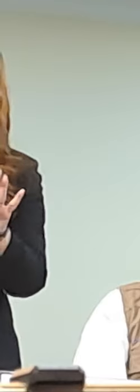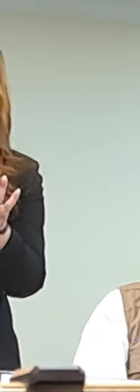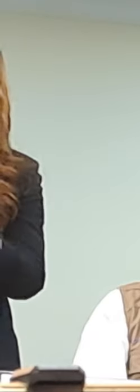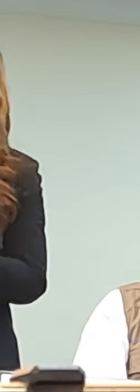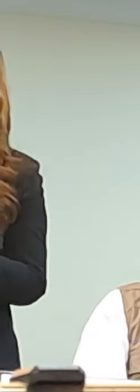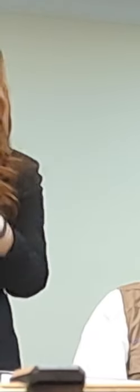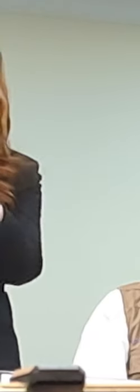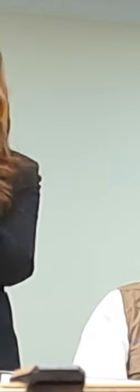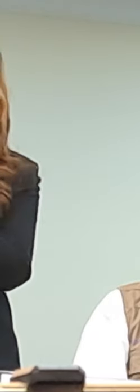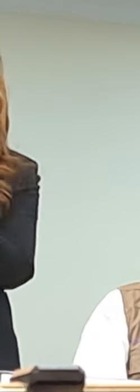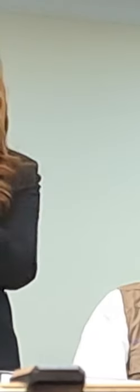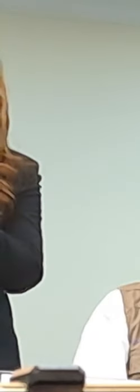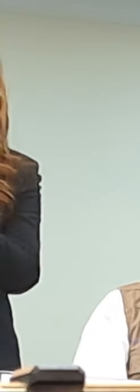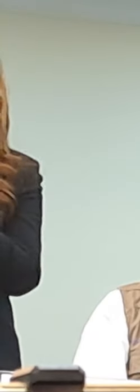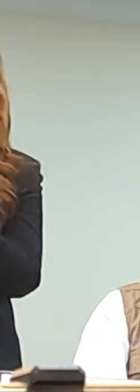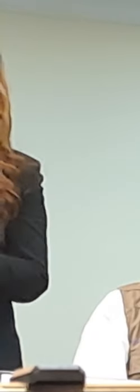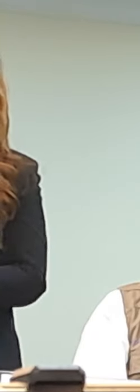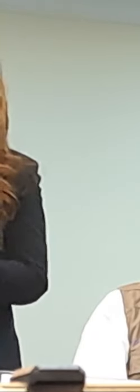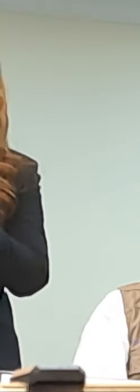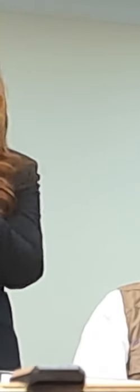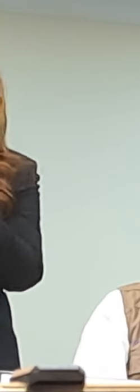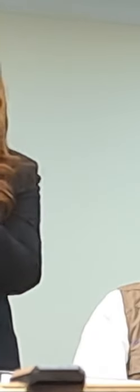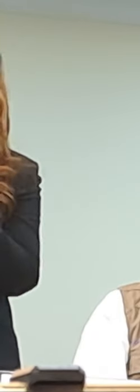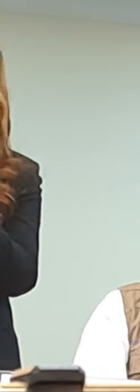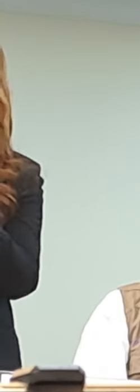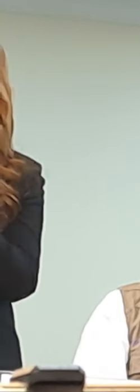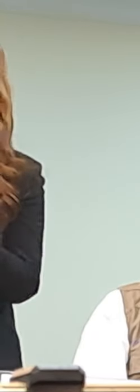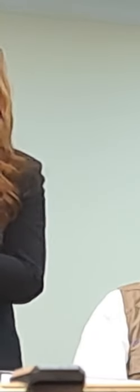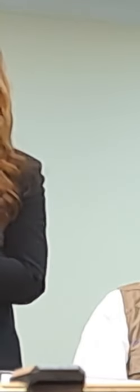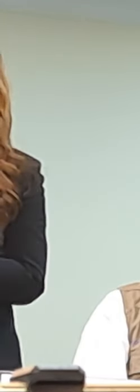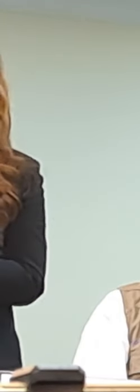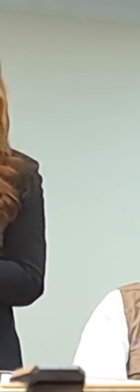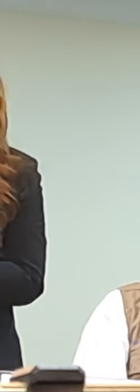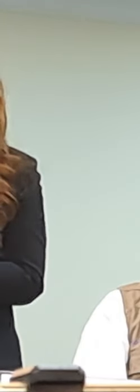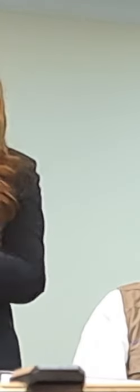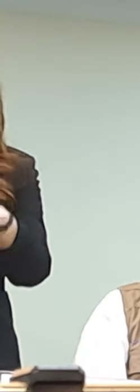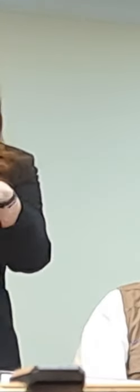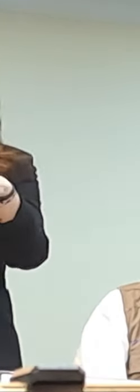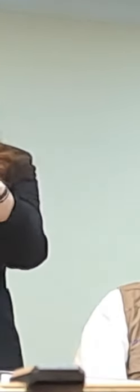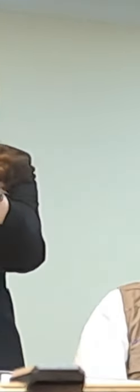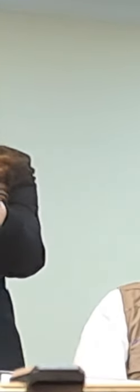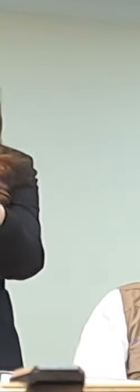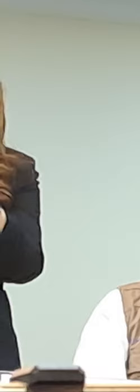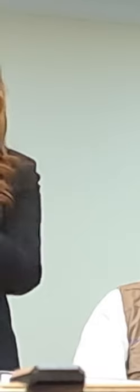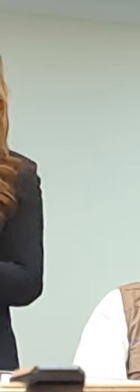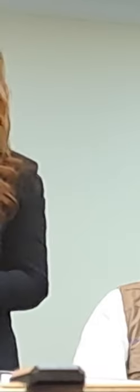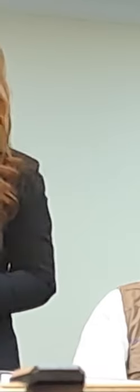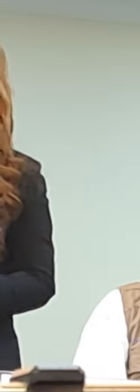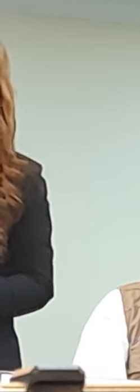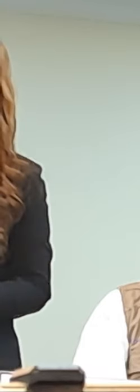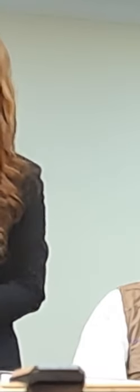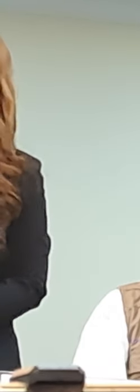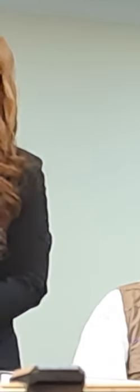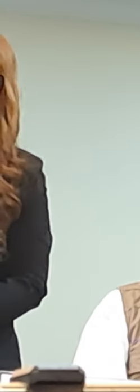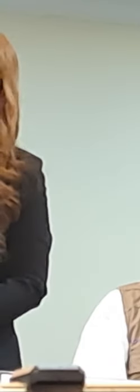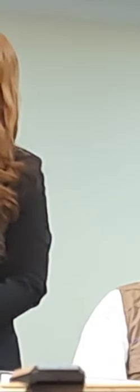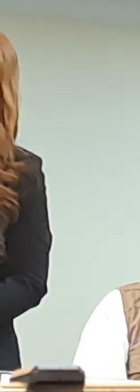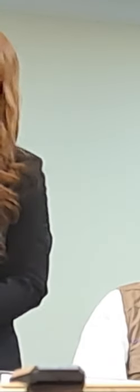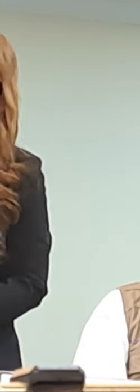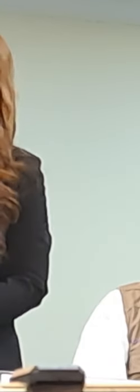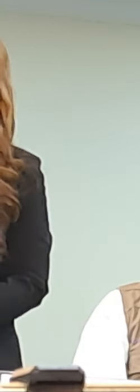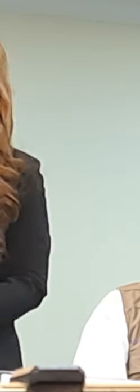kami menyimpulkan bahwa kondisi korban sesuai dengan korban meninggal akibat tenggelam atau masuknya air ke dalam saluran